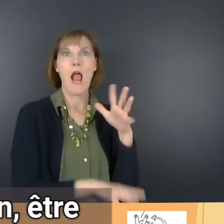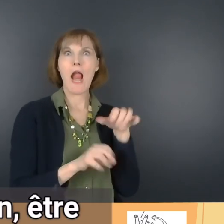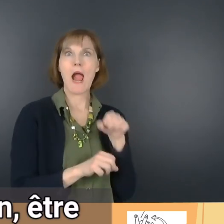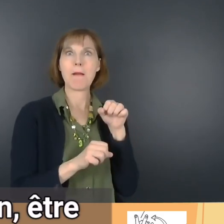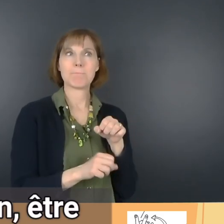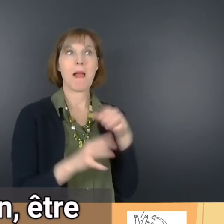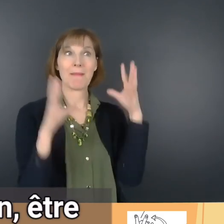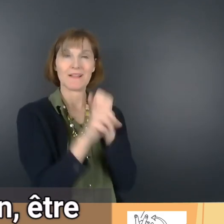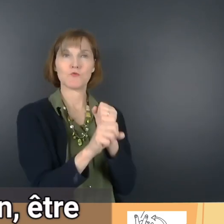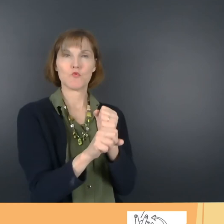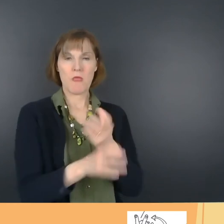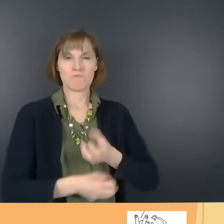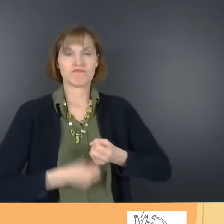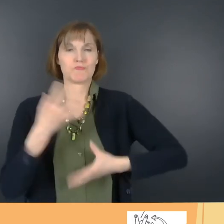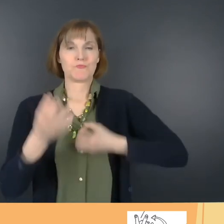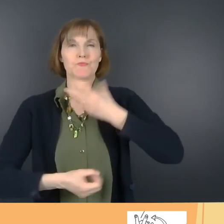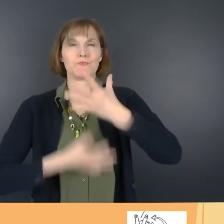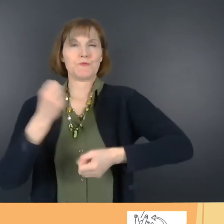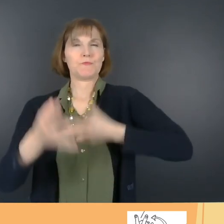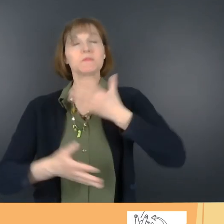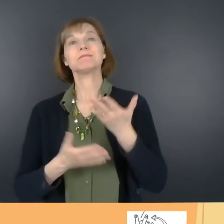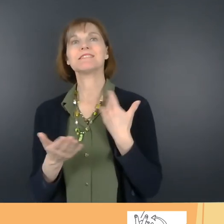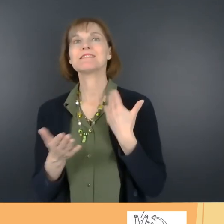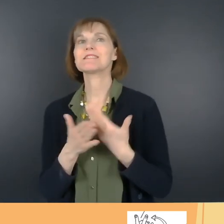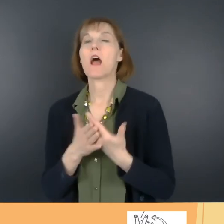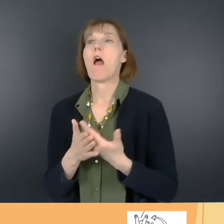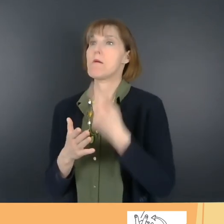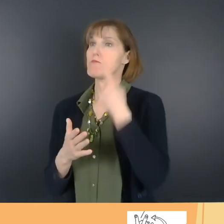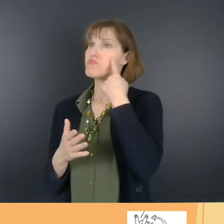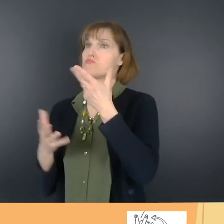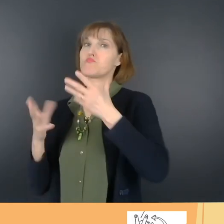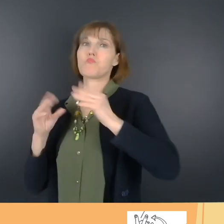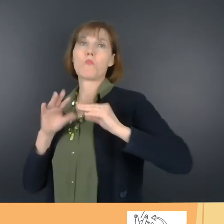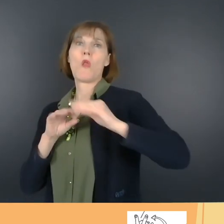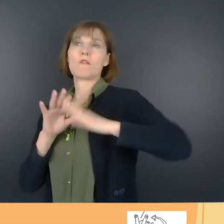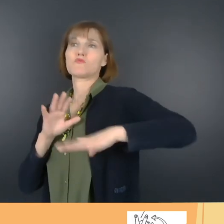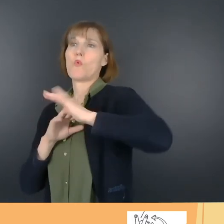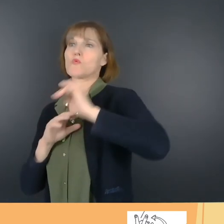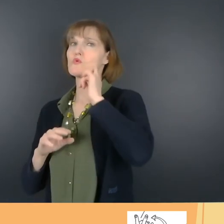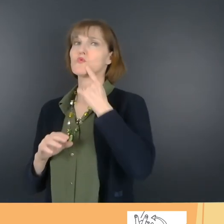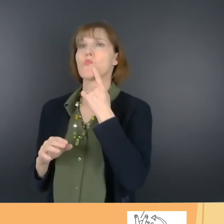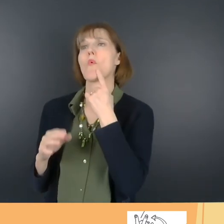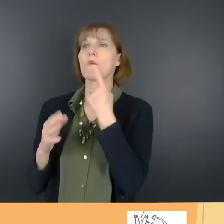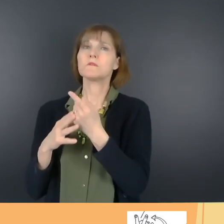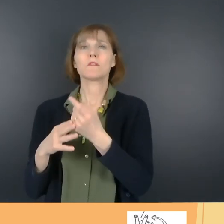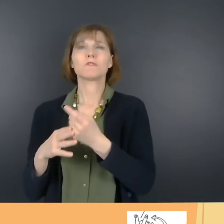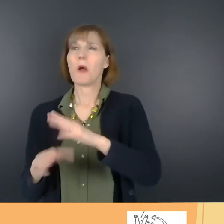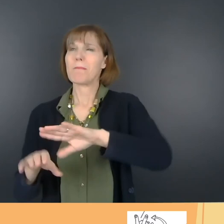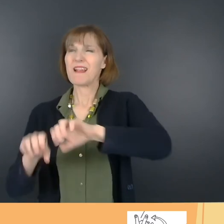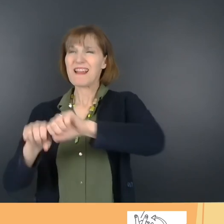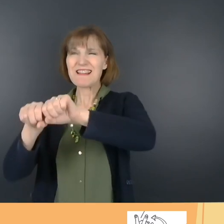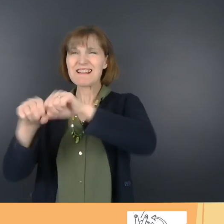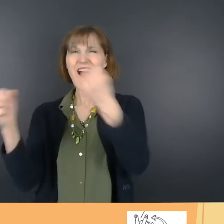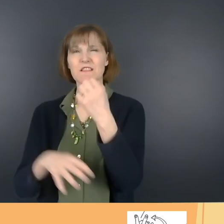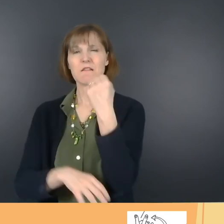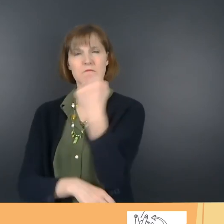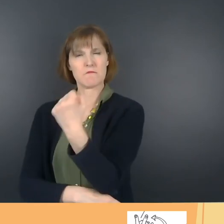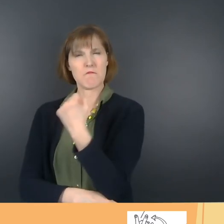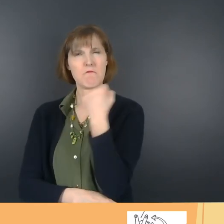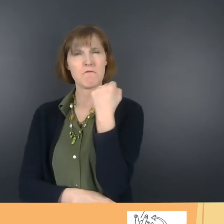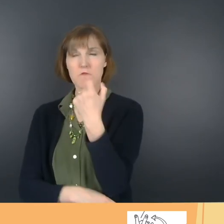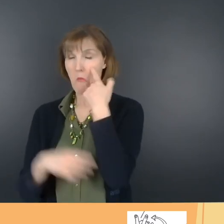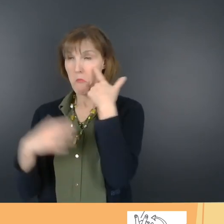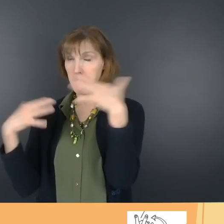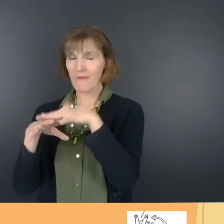capable d'en faire un résumé. Eh bien, ça permettra à cette population de sortir d'un isolement et d'une